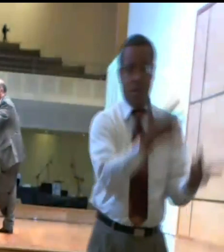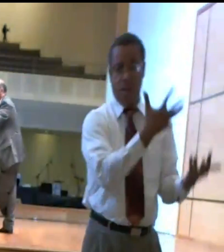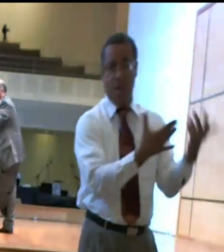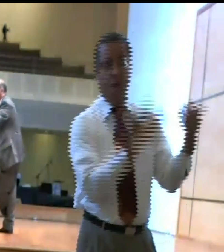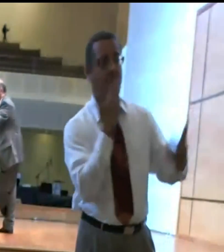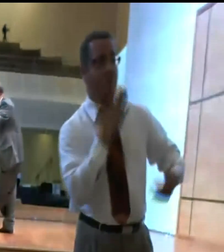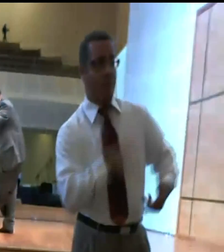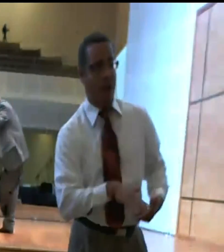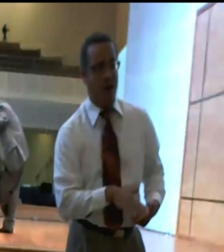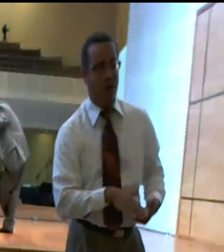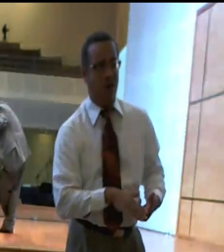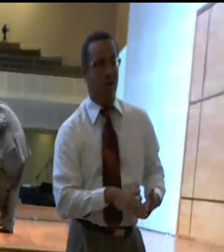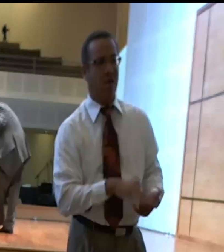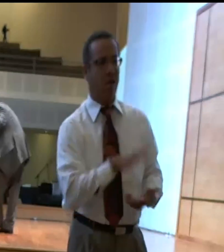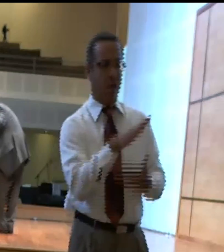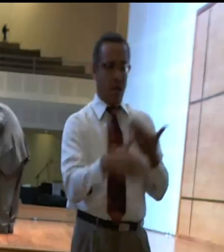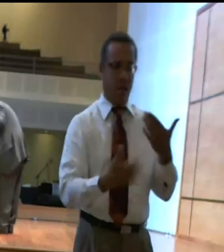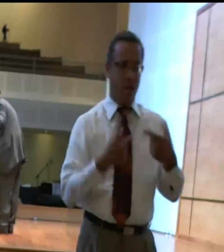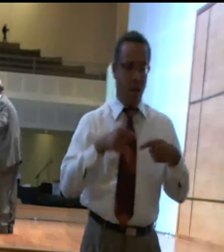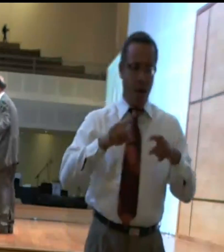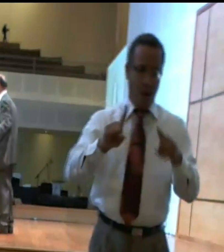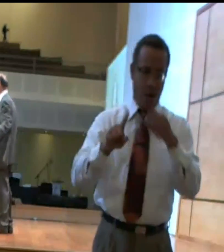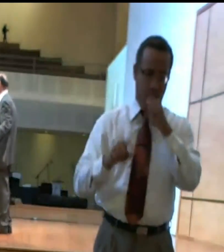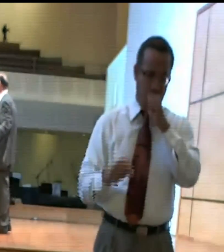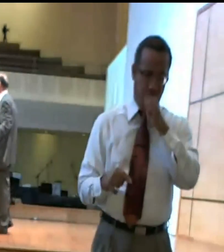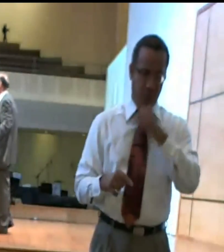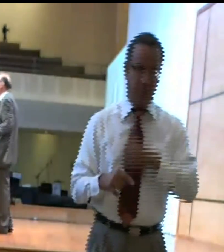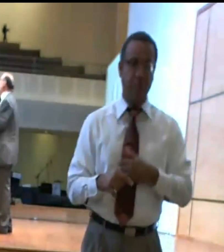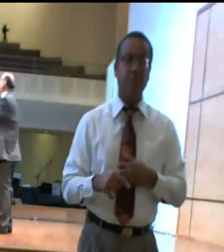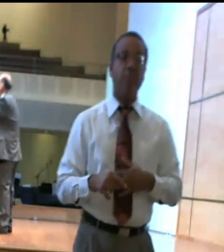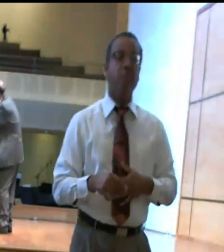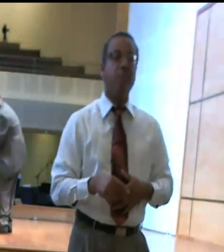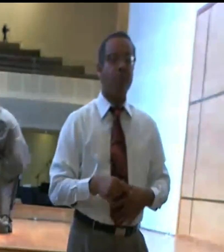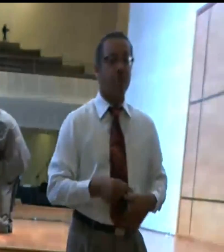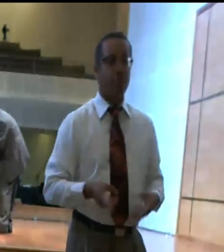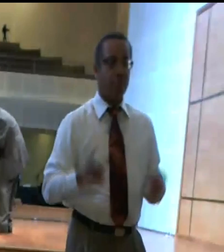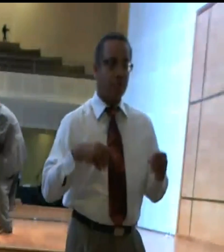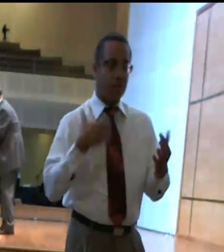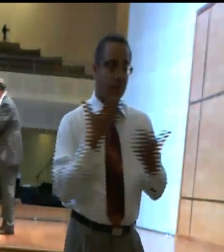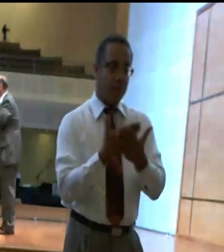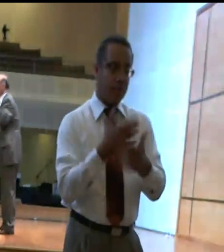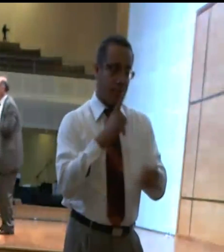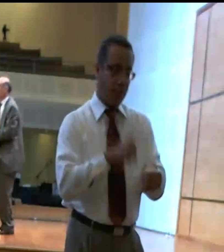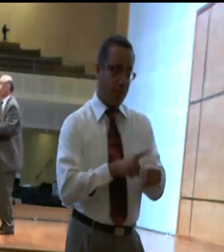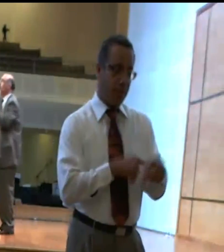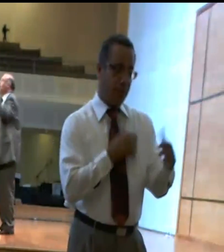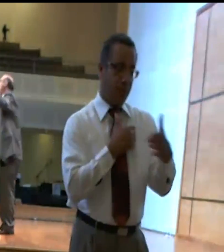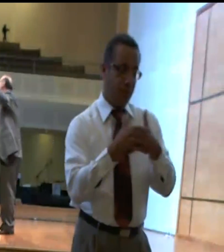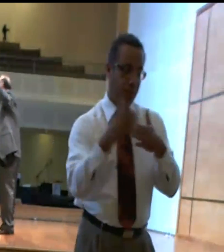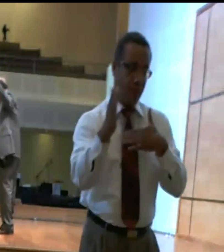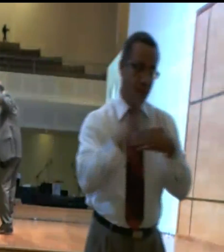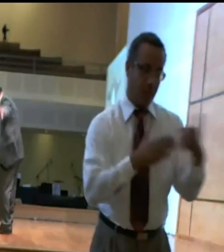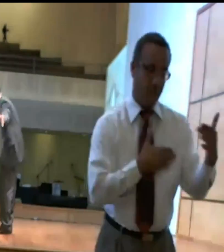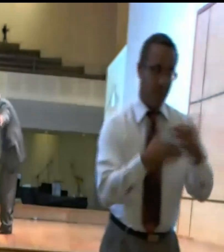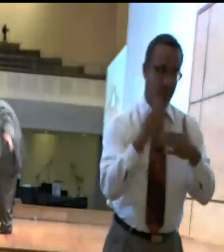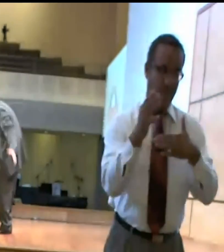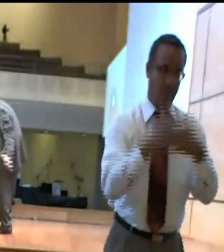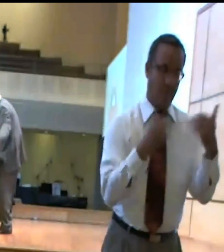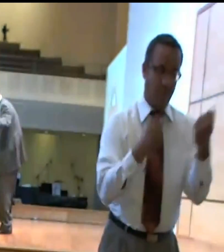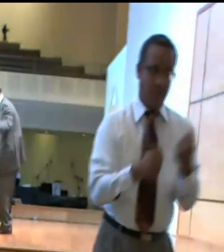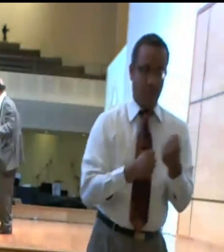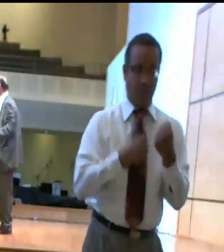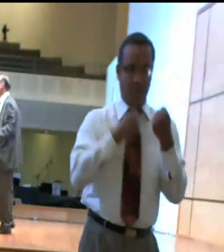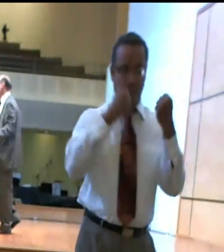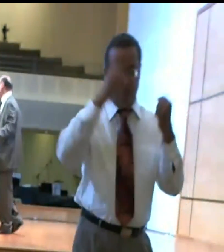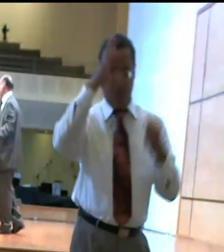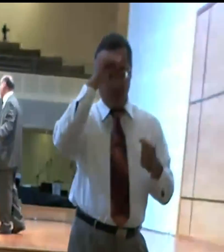tuya. Todos vamos a estar allí. Y cuando llegue ese momento, no importa cuán poderoso pudo haber